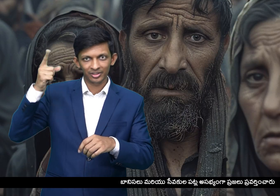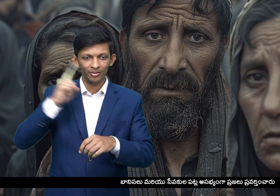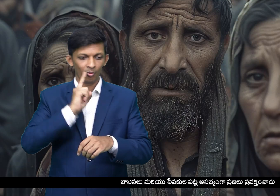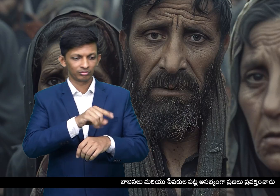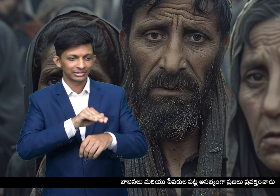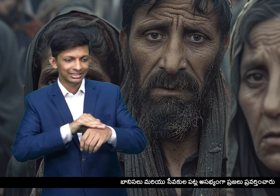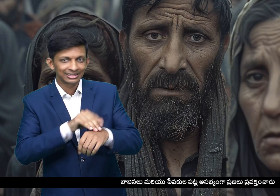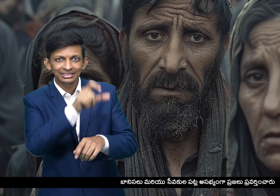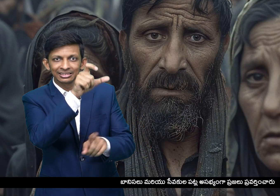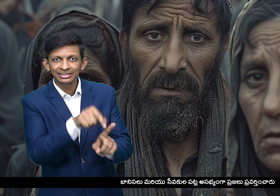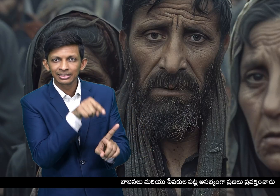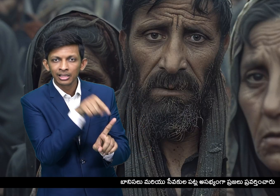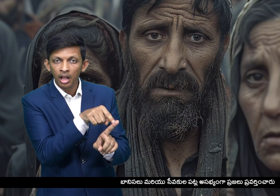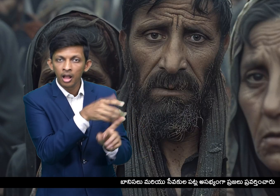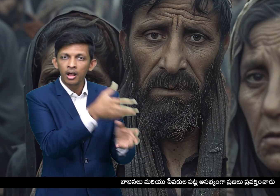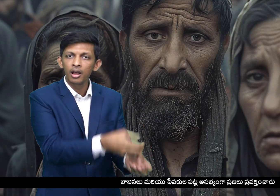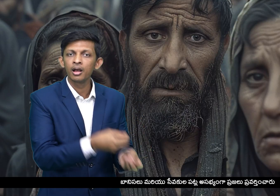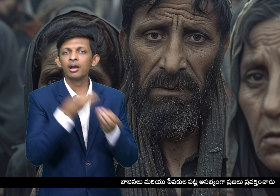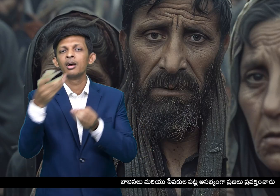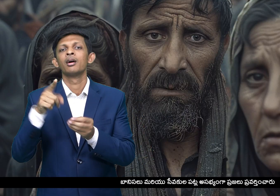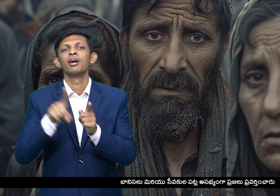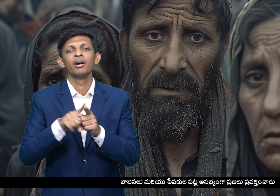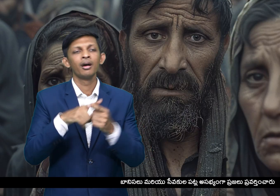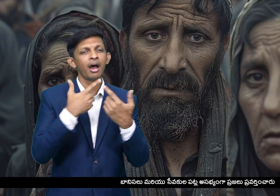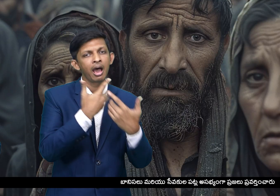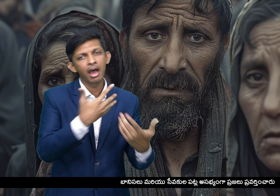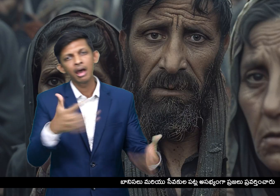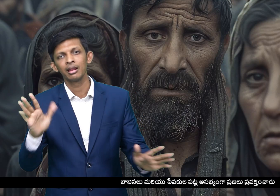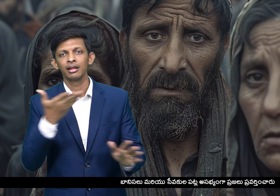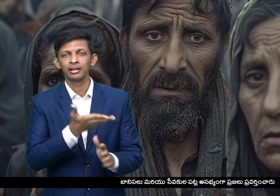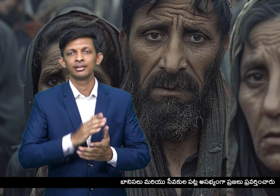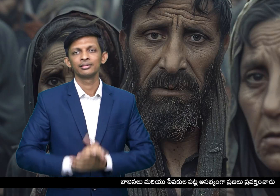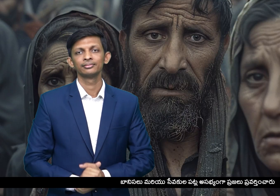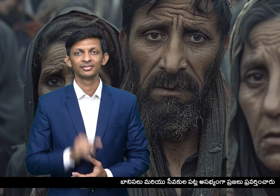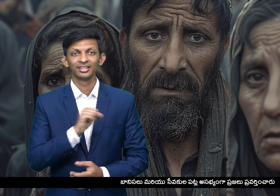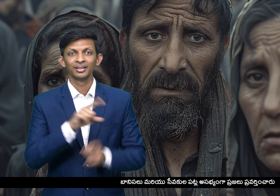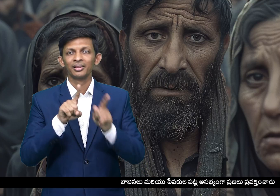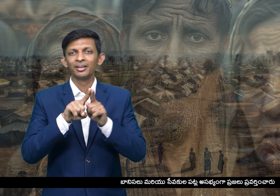బానిసలు మరియు సేవకుల పట్ల అసభ్యంగా ప్రజలు ప్రవర్తించారు.